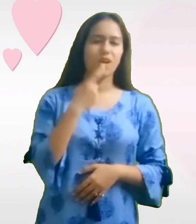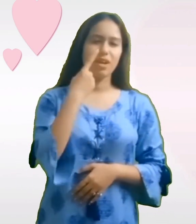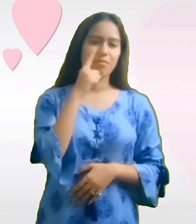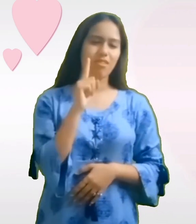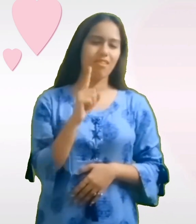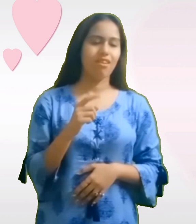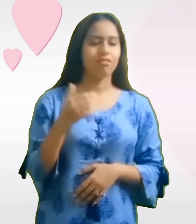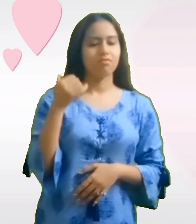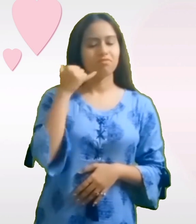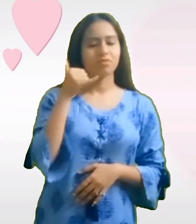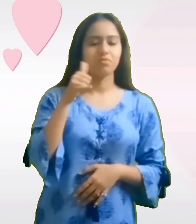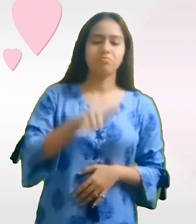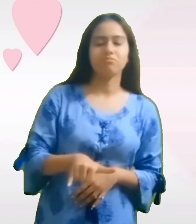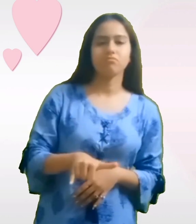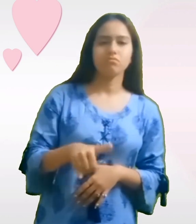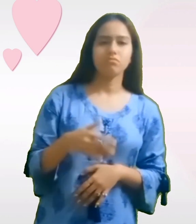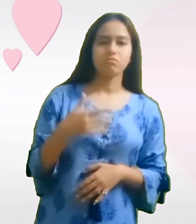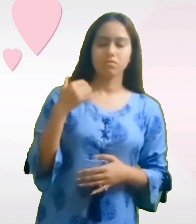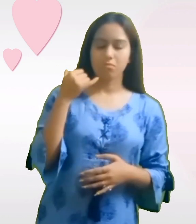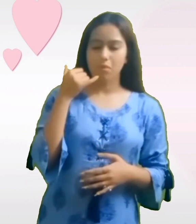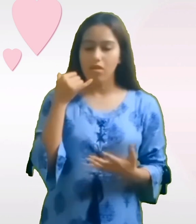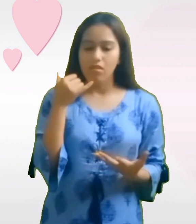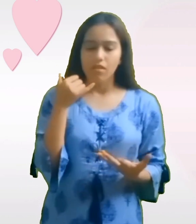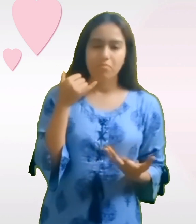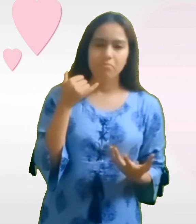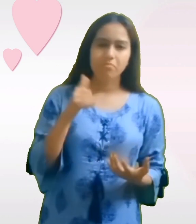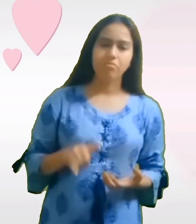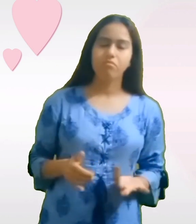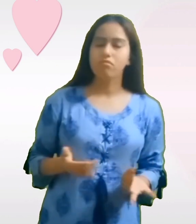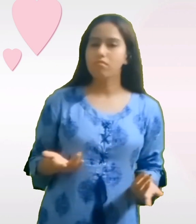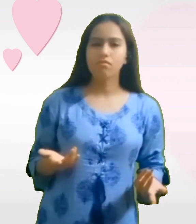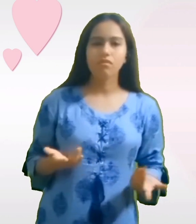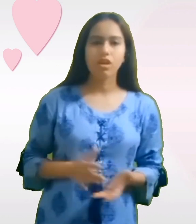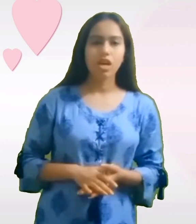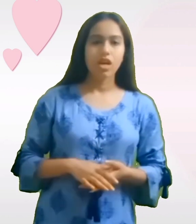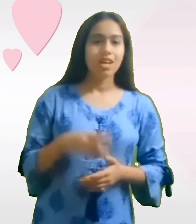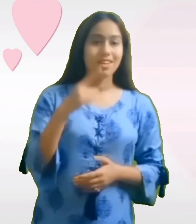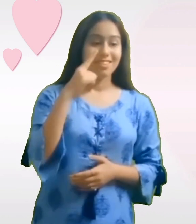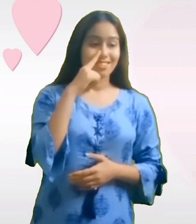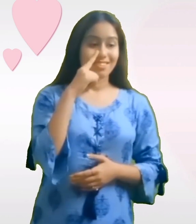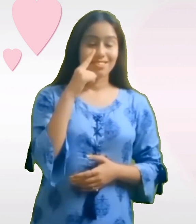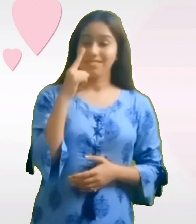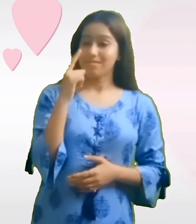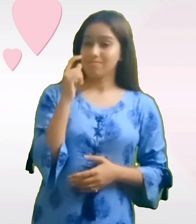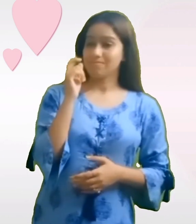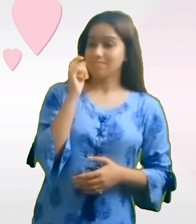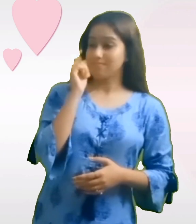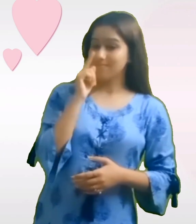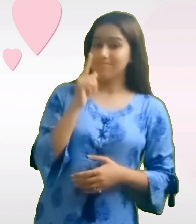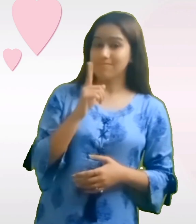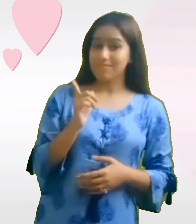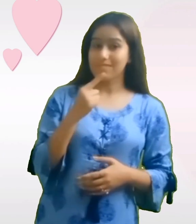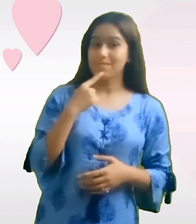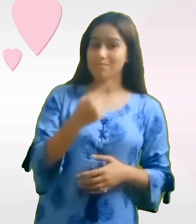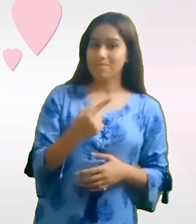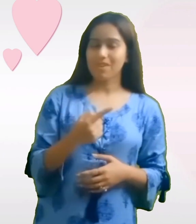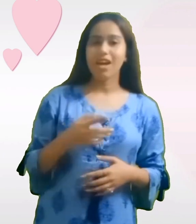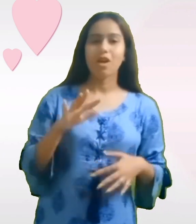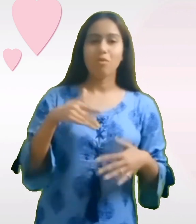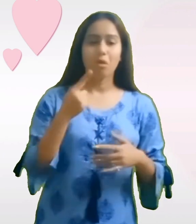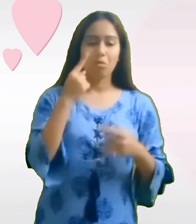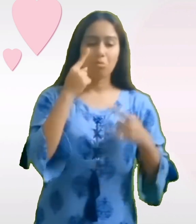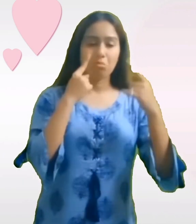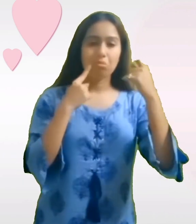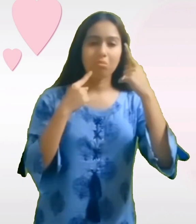रहे हैं और आपसे मिलने के लिए इस बार गर्मी की छुट्टी में नहीं आ पाएंगे। वी आर सॉरी मम्मा, अगली बार पक्का आएंगे। और ऐसा बोल करके मेरे बच्चे